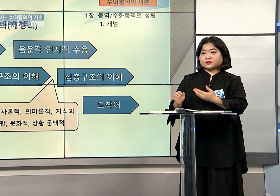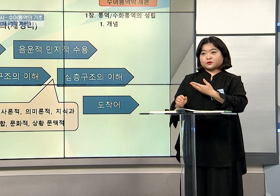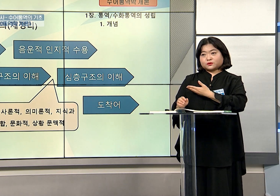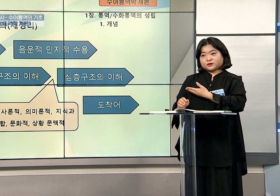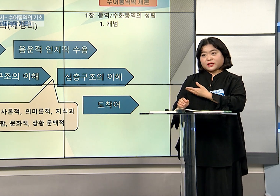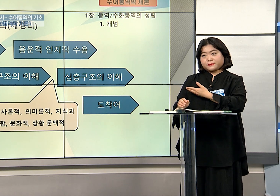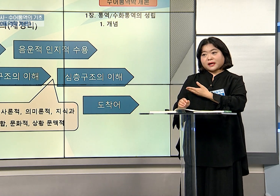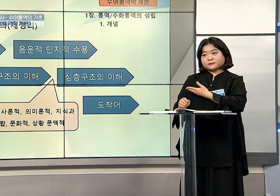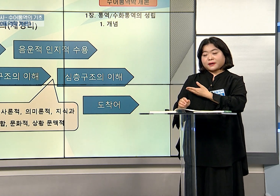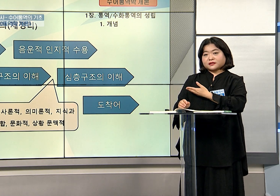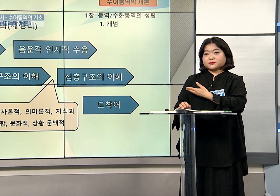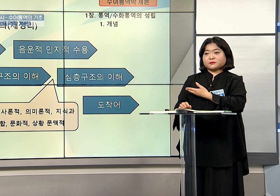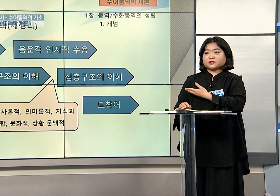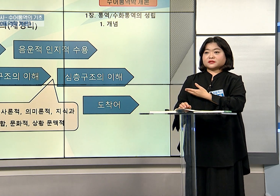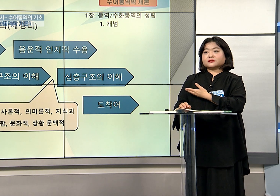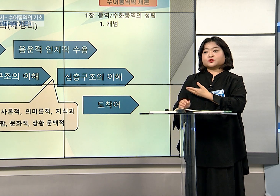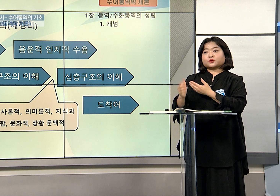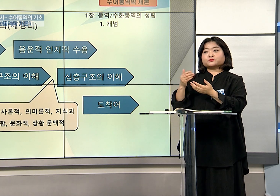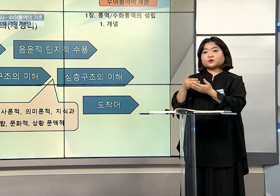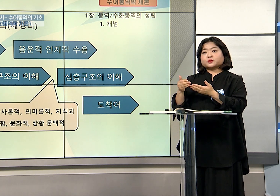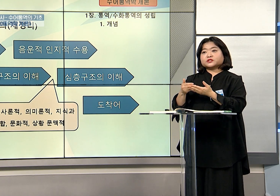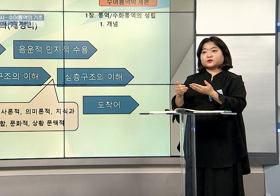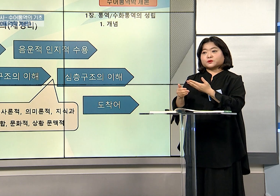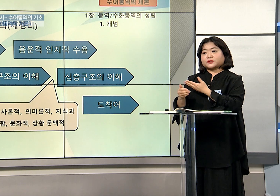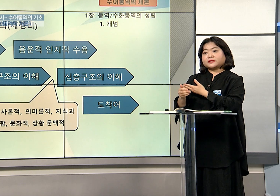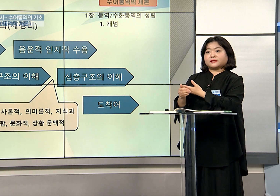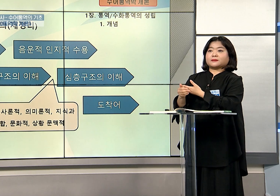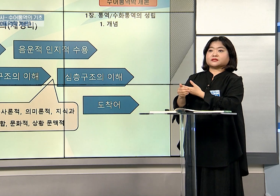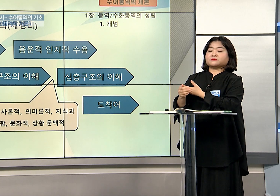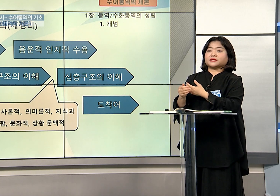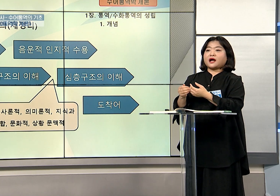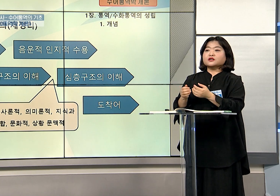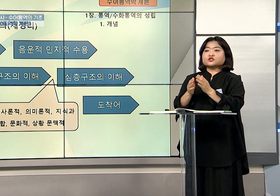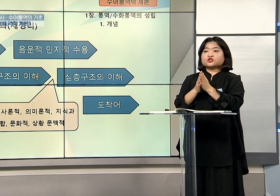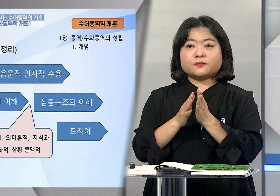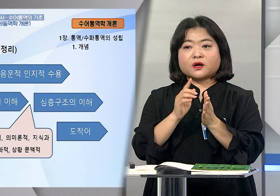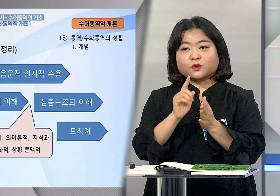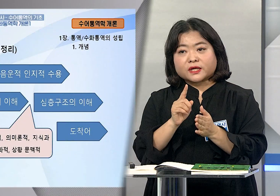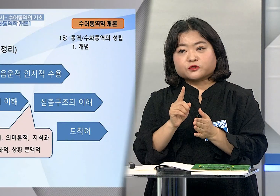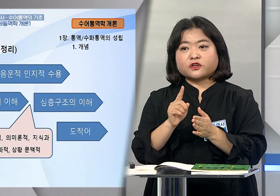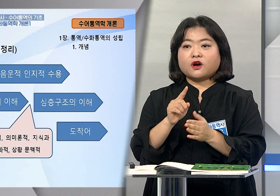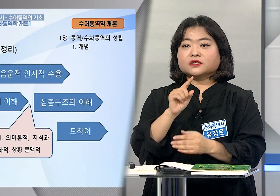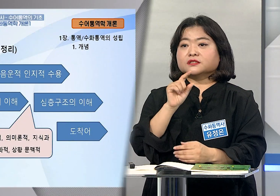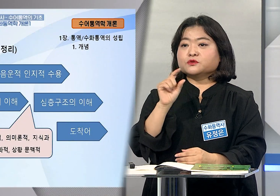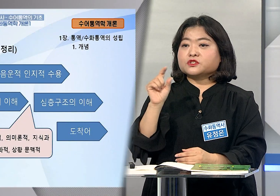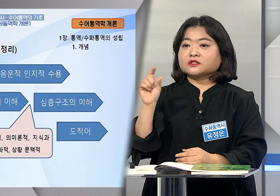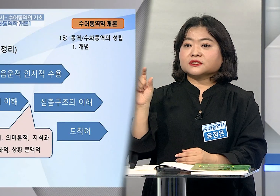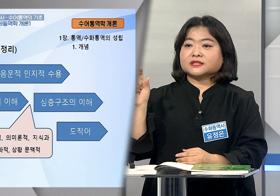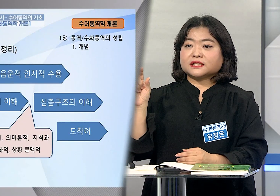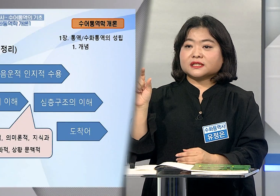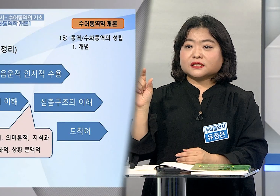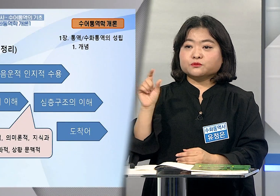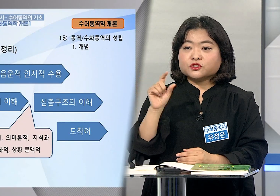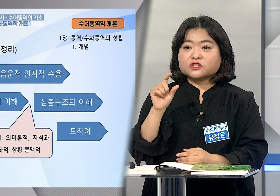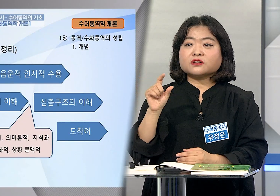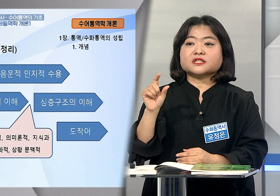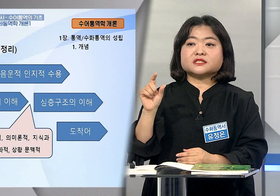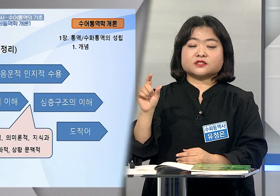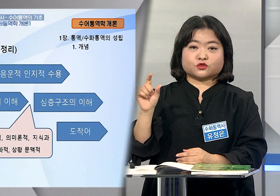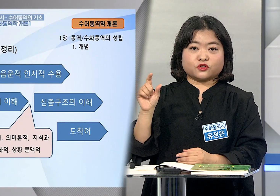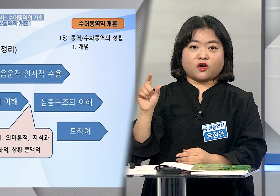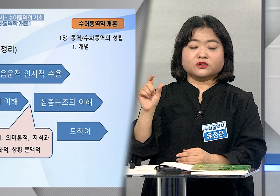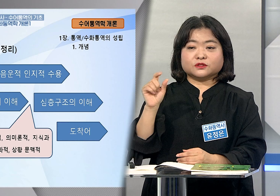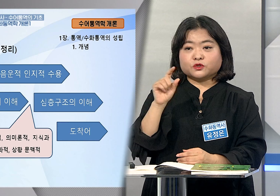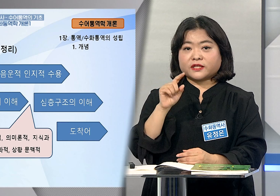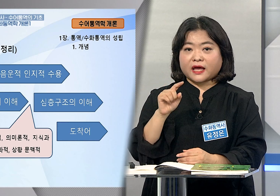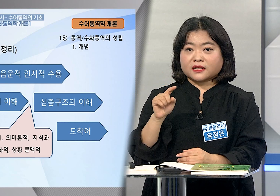제가 방금 설명드린 걸 조금 더 도식적으로 나타내 봤습니다. 출발어가 있고요. 의문적